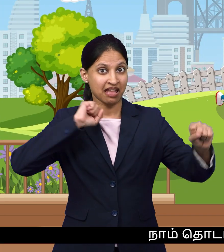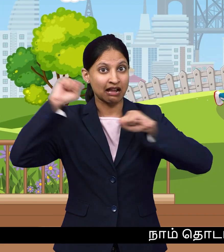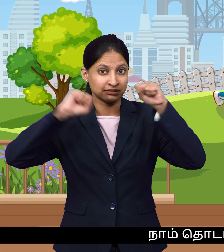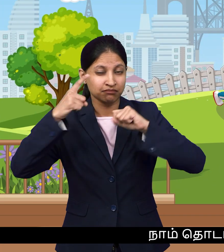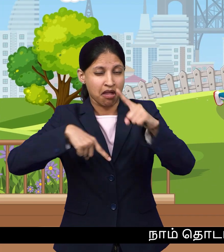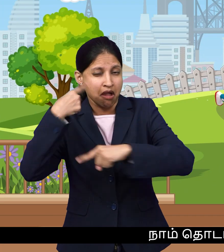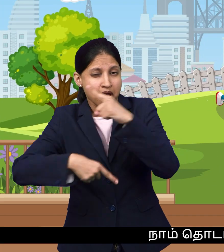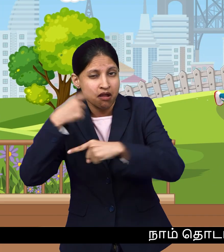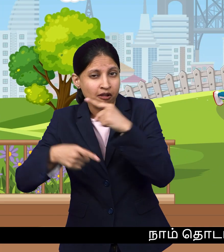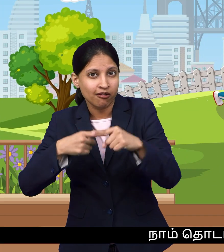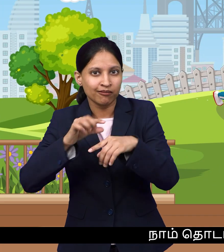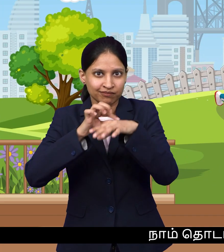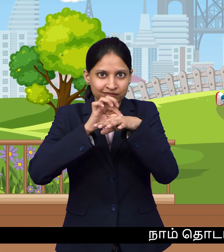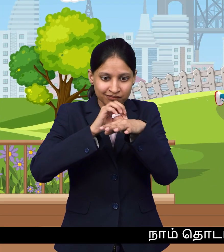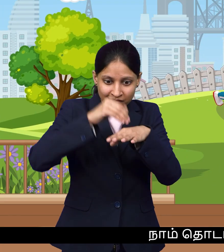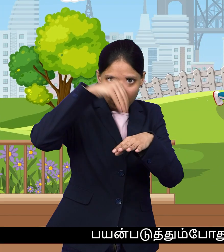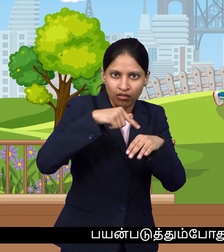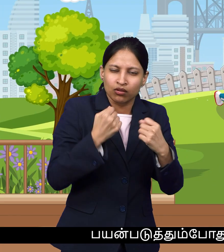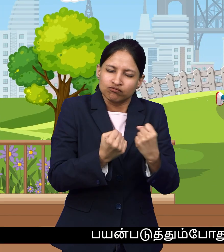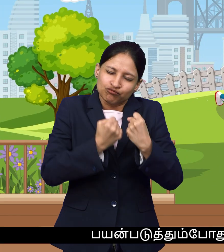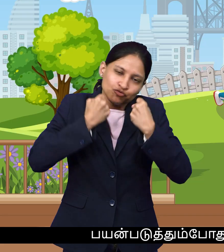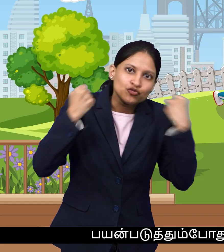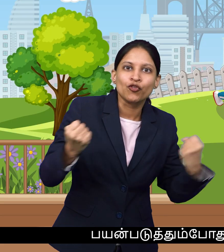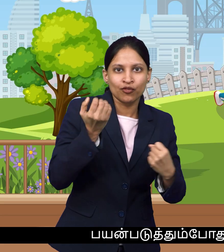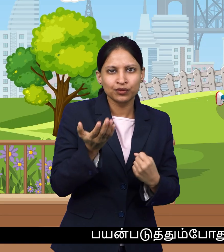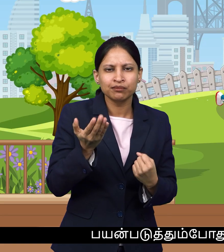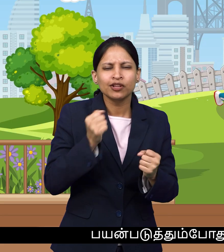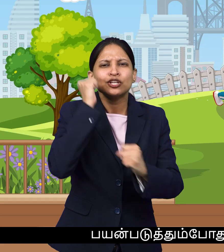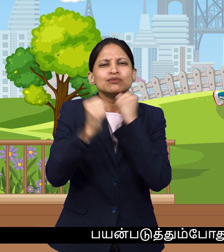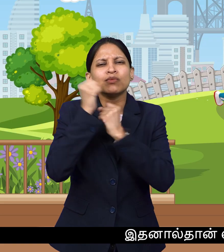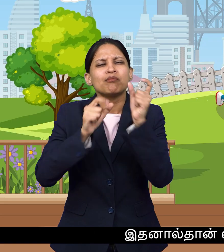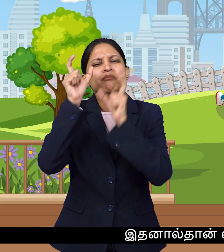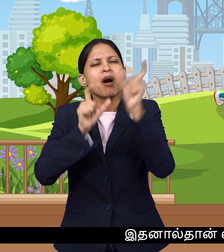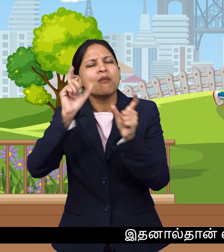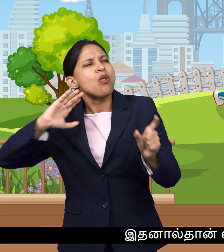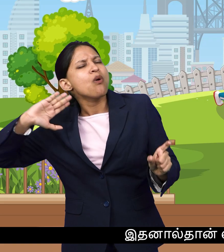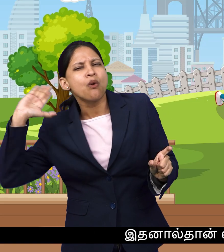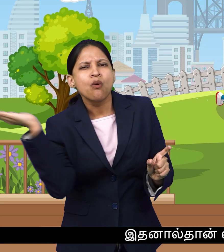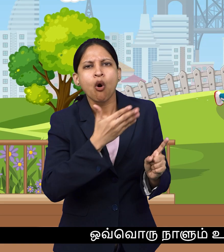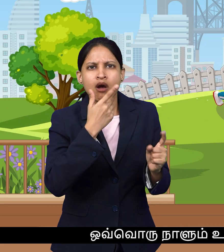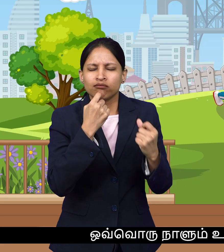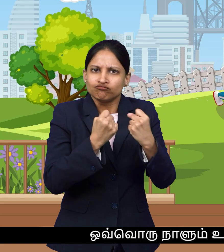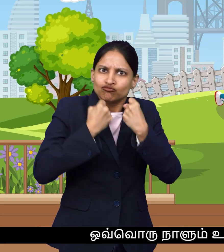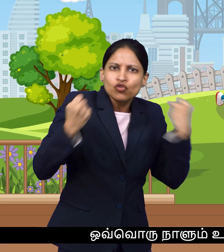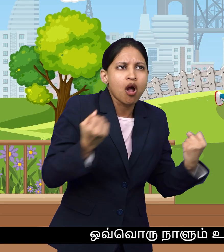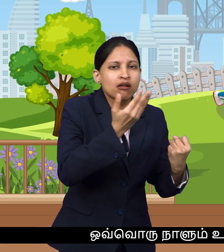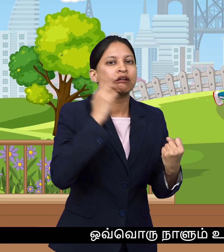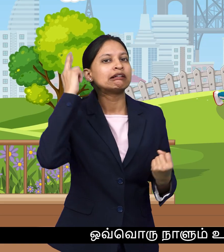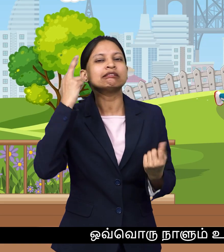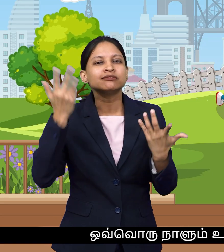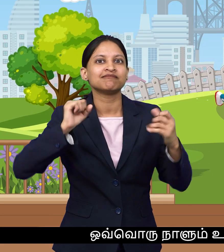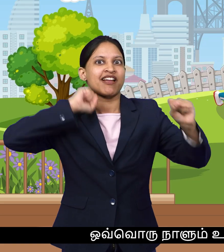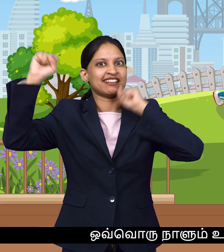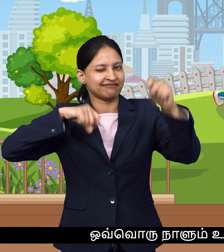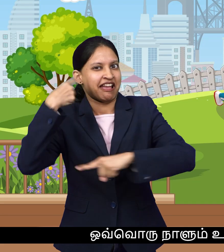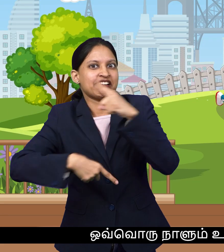நாம் தொடர்ந்து தசைகளை பயன்படுத்தும் போது அவை வலுவடைகின்றன. இதனால்தான் விளையாட்டு வீரர்கள்